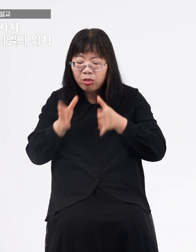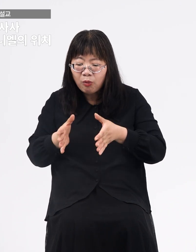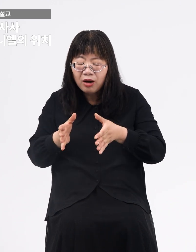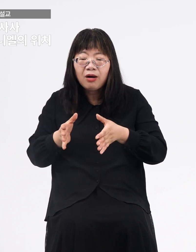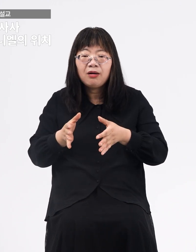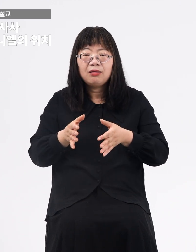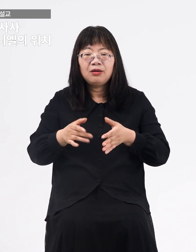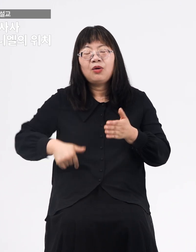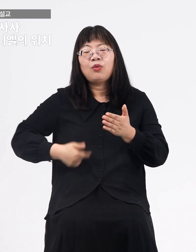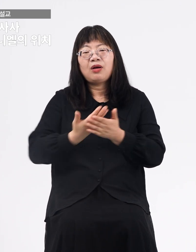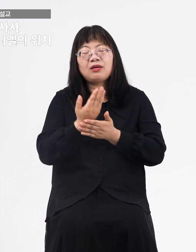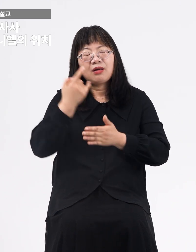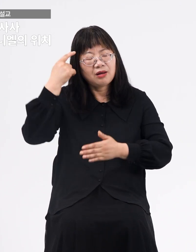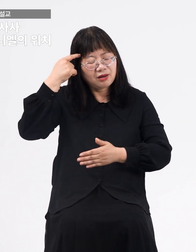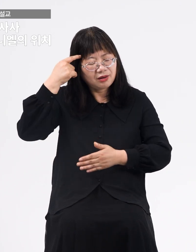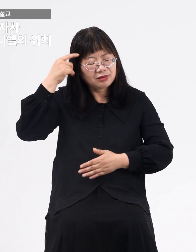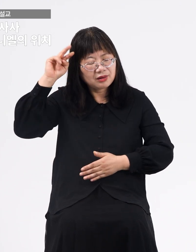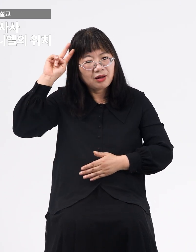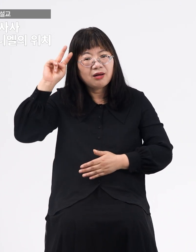게 회개는 아니란 말이에요.